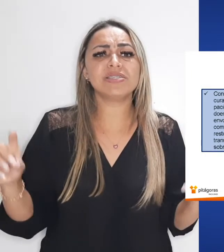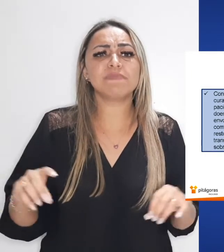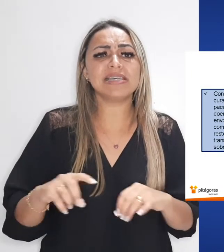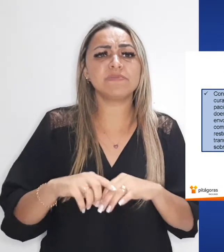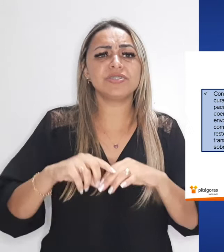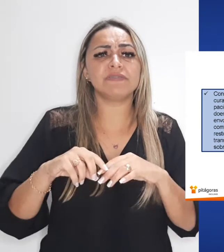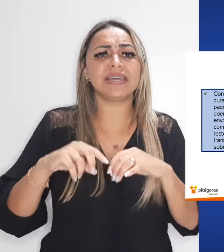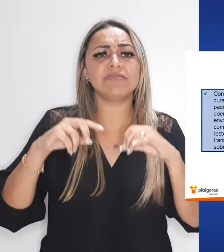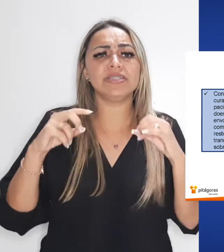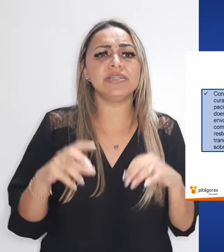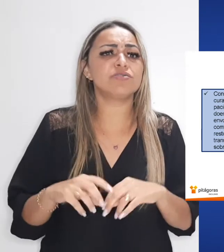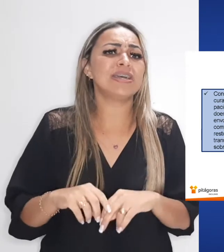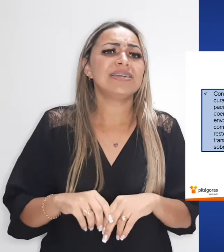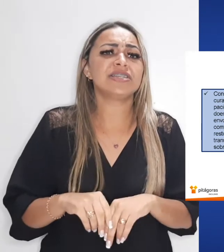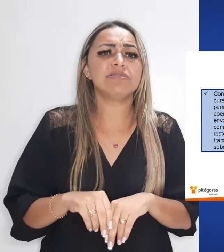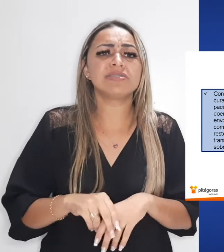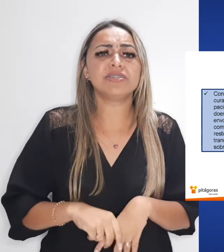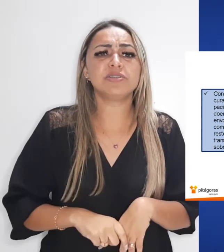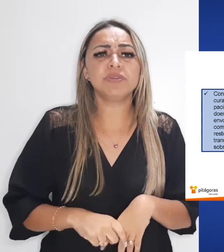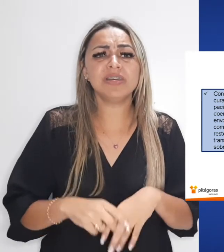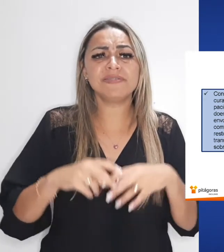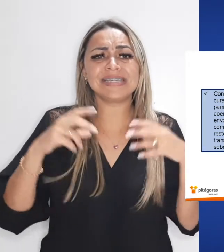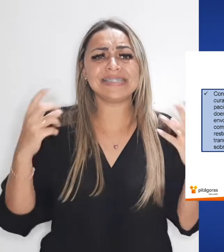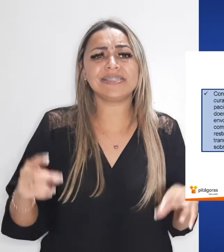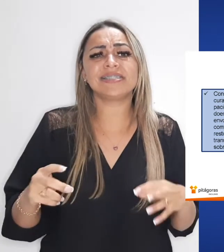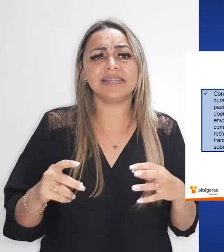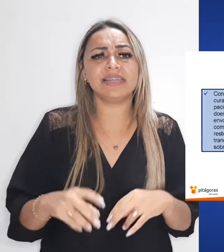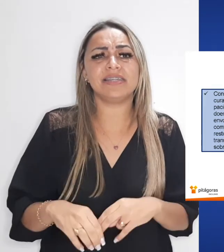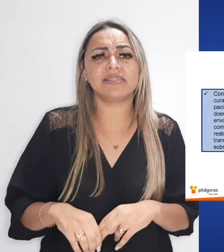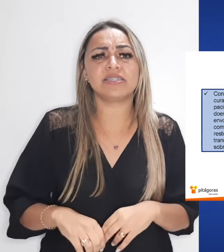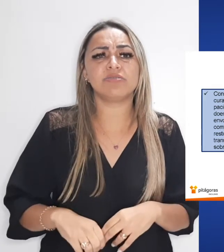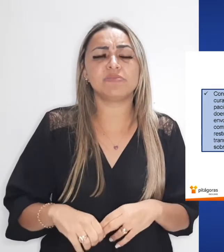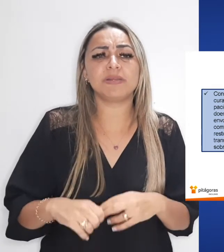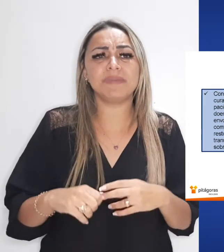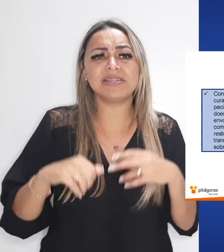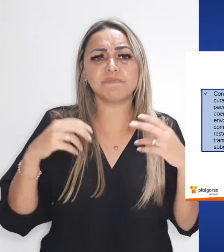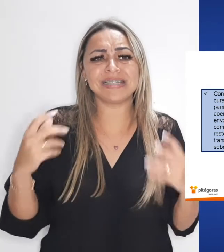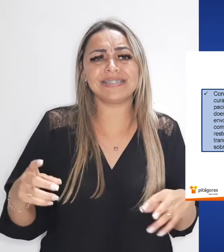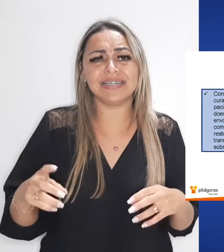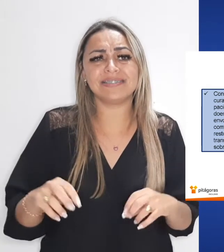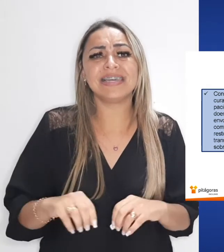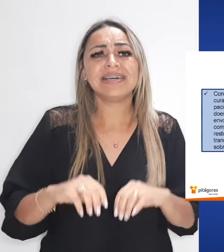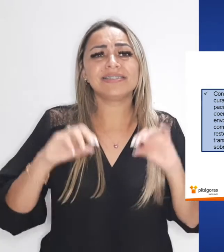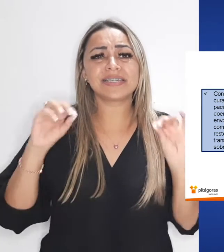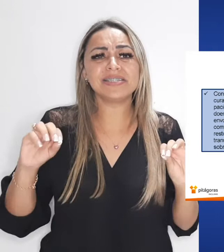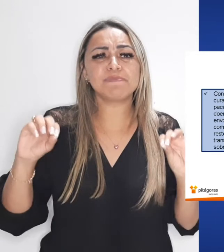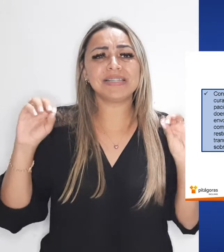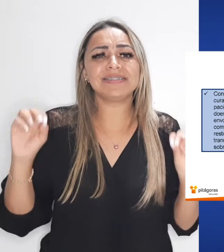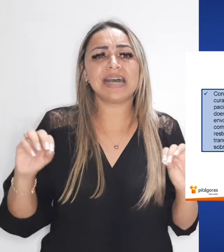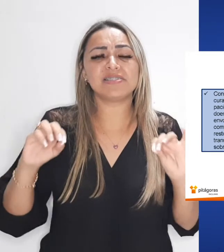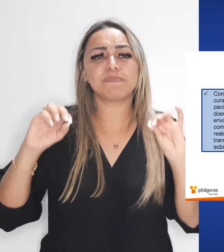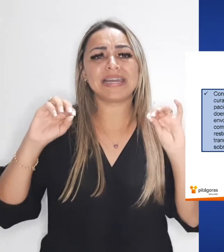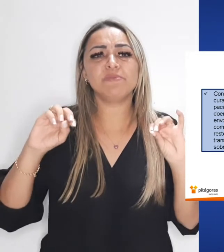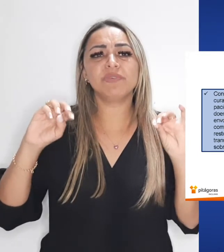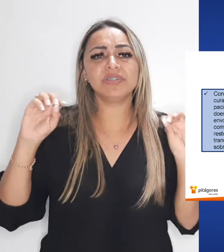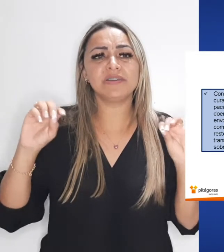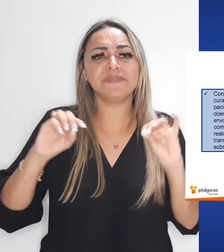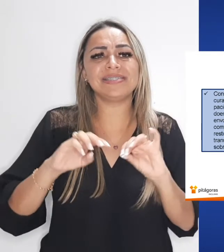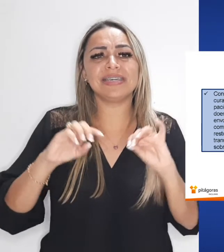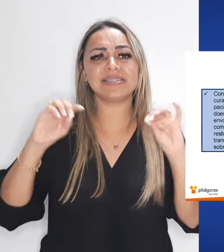entanto, os mesmos tiveram início já nos anos de 1970, sendo os primeiros pacientes transplantados